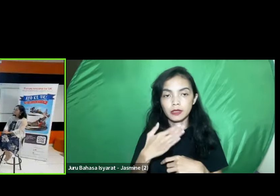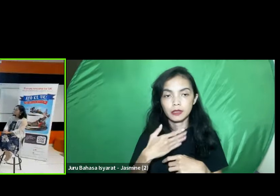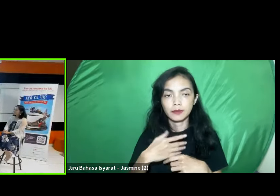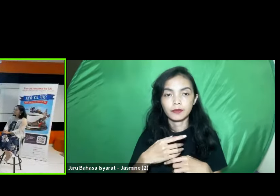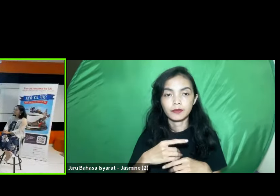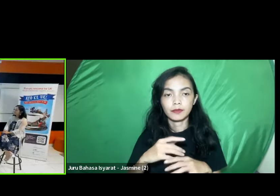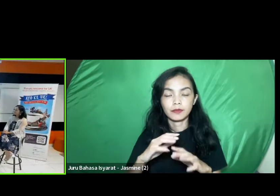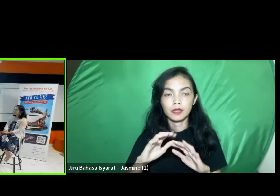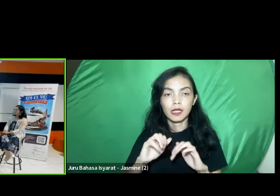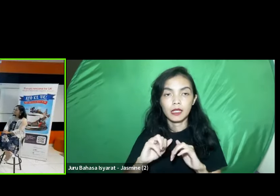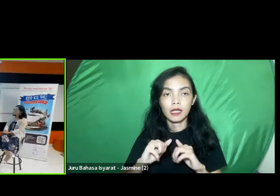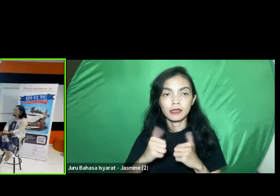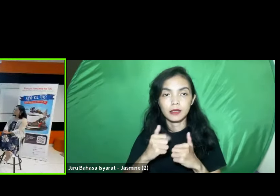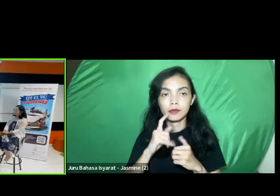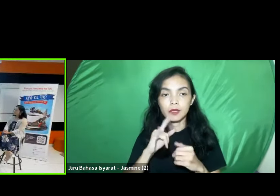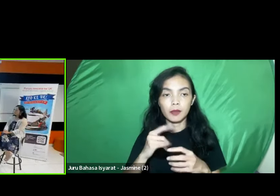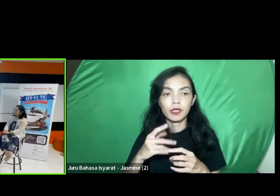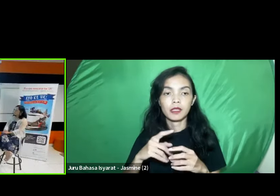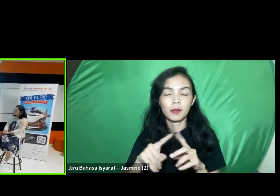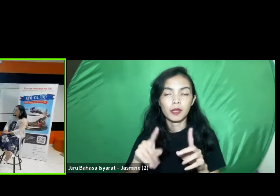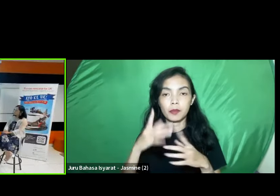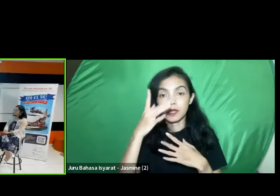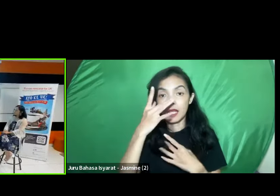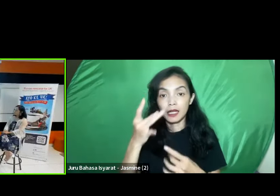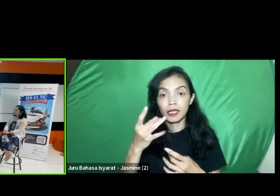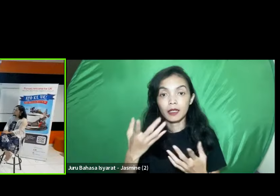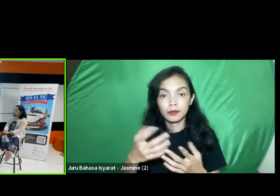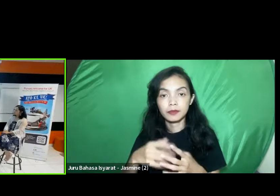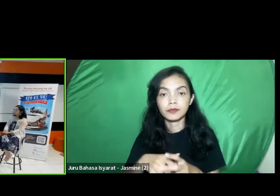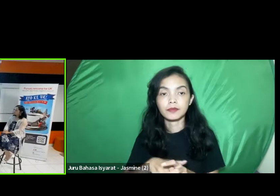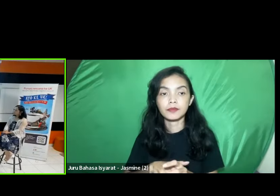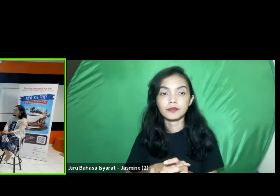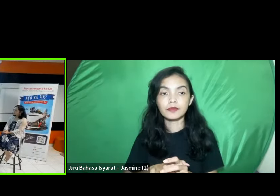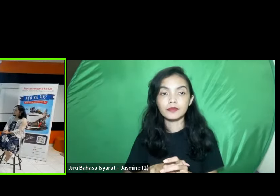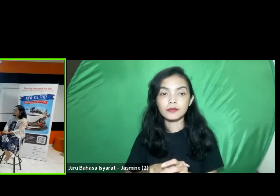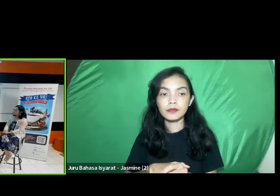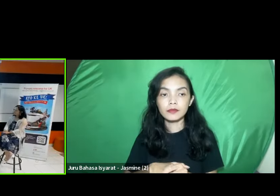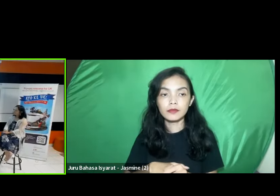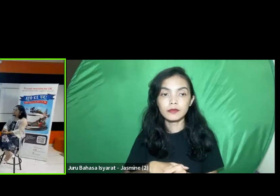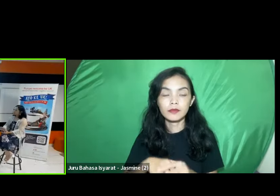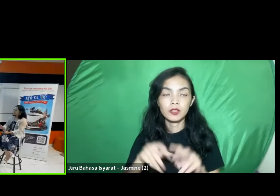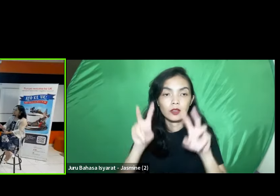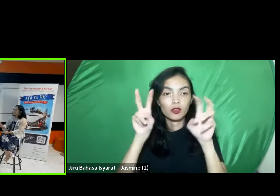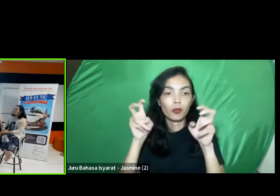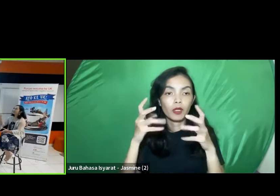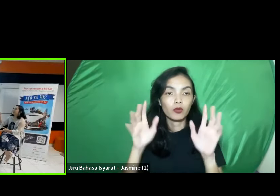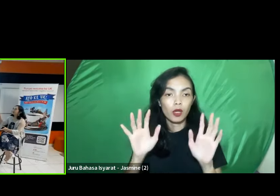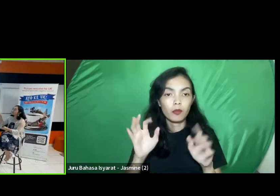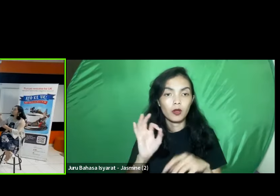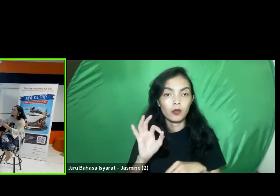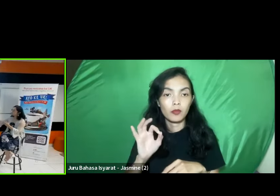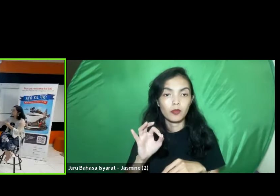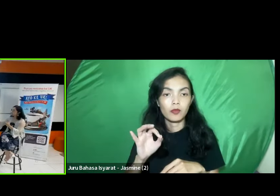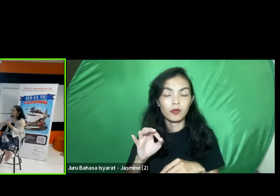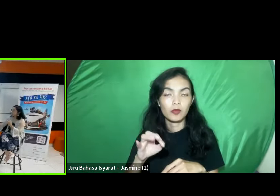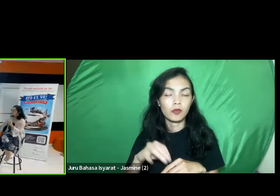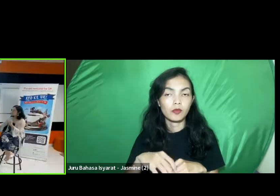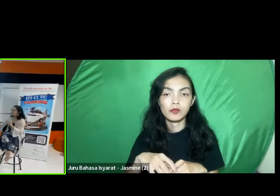yang menarik ee ketika kita ini kita sudah ngomongin topik ini belum apa Nanti oh